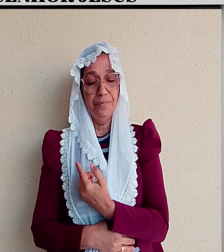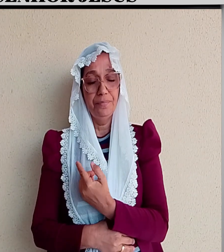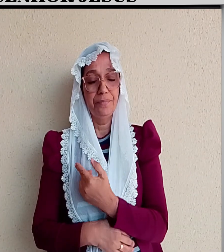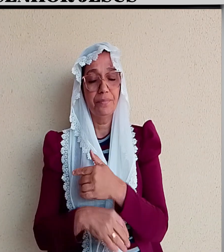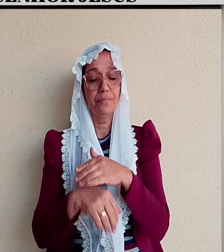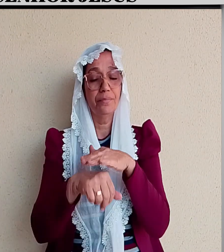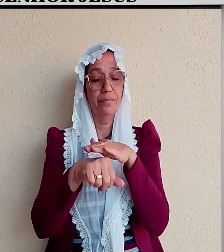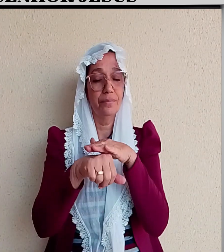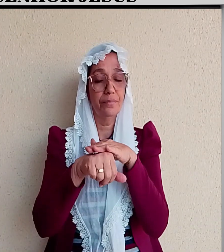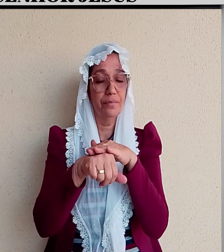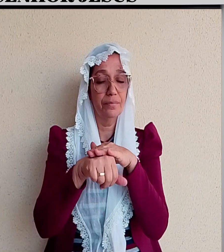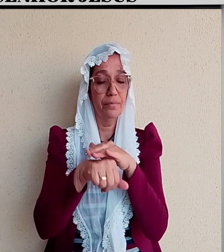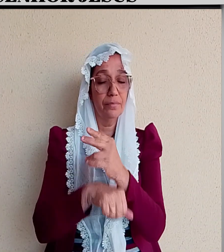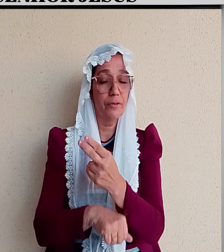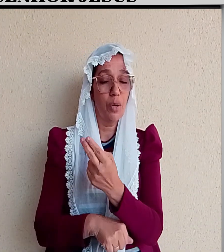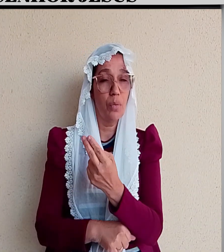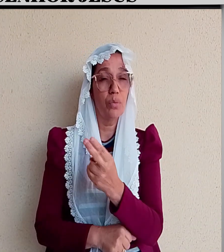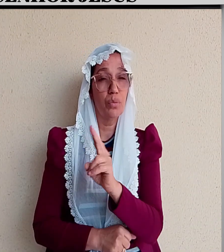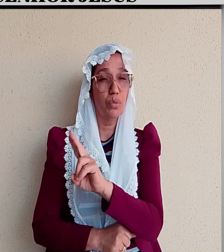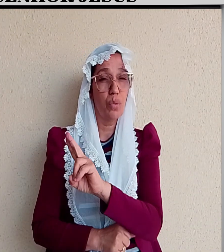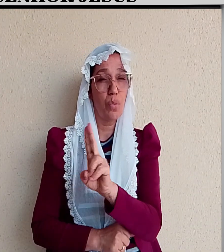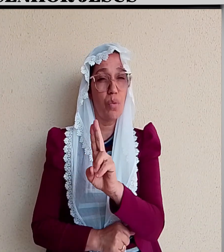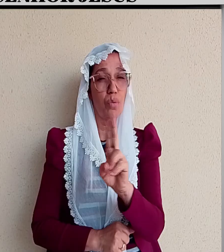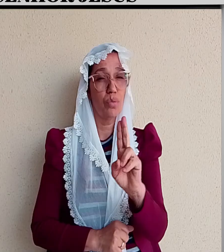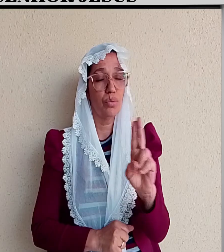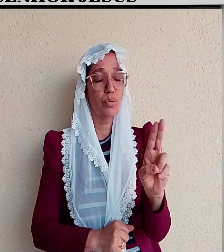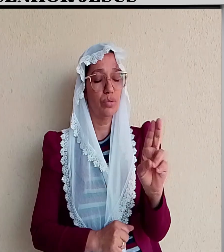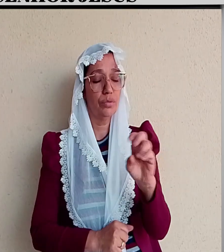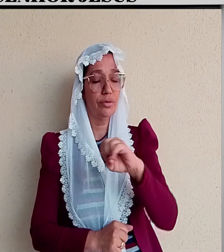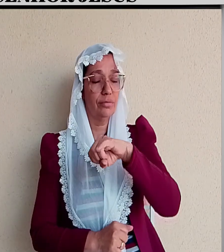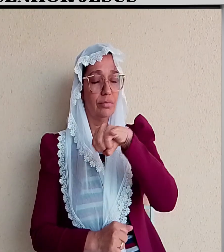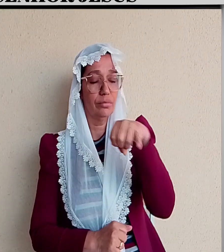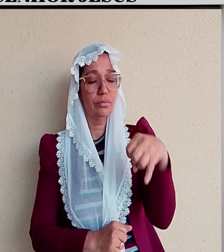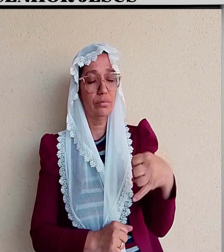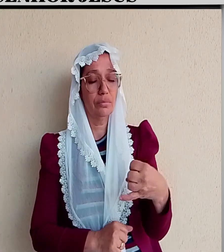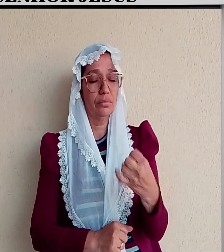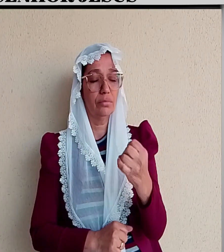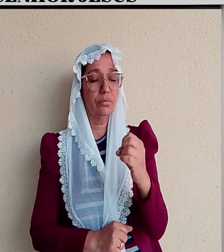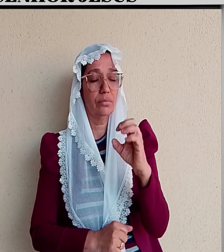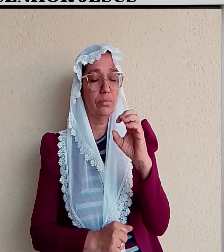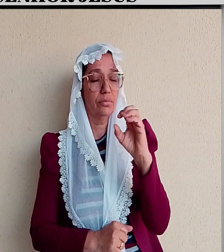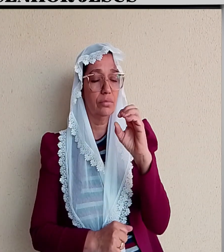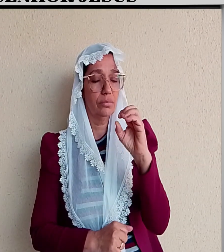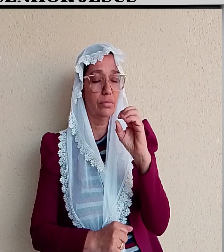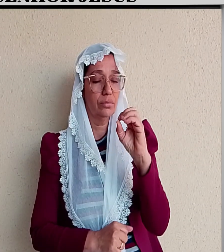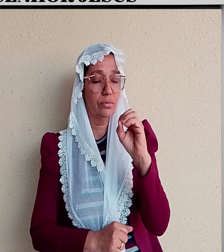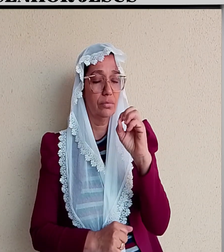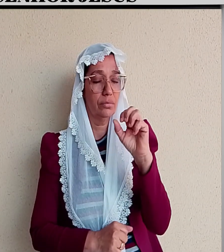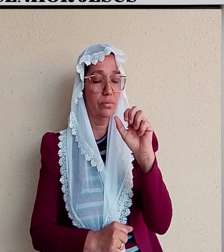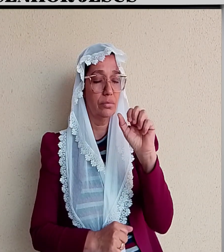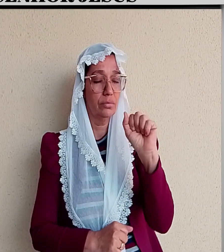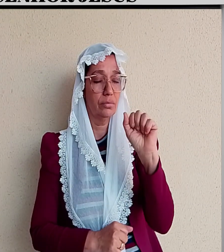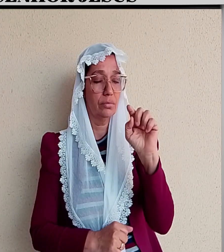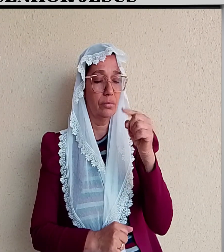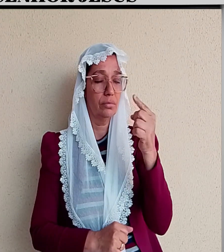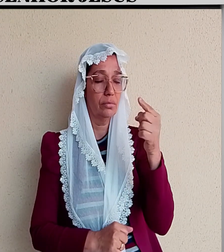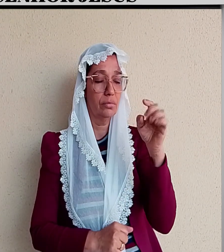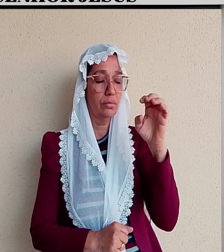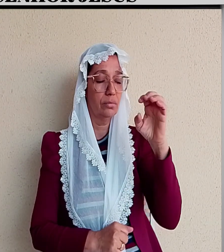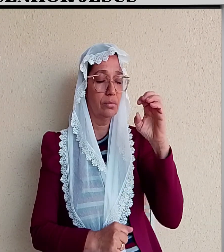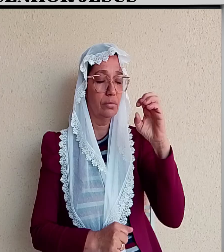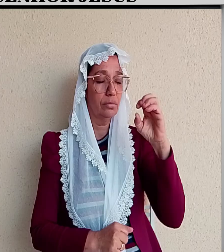amado e santo de misericórdia, Glória. Senhor glorioso, somos honrados, Pai, por estarmos aqui,